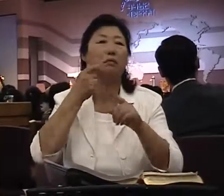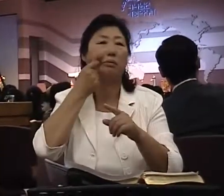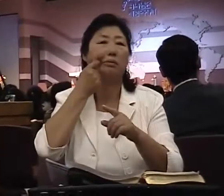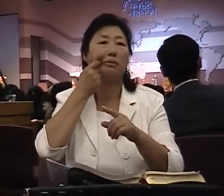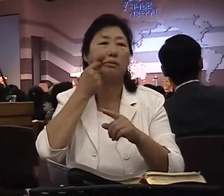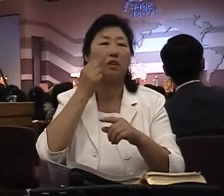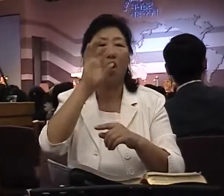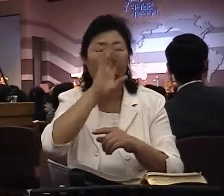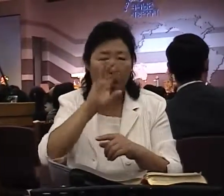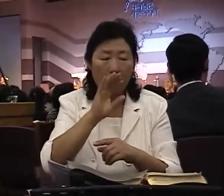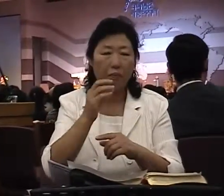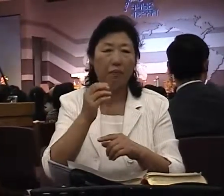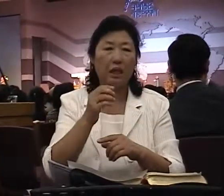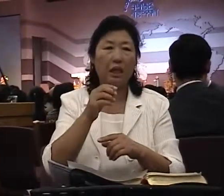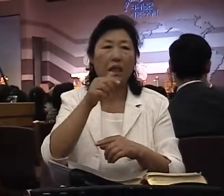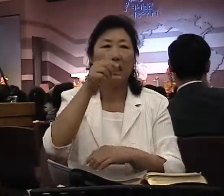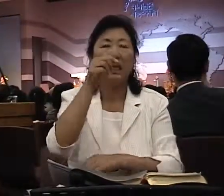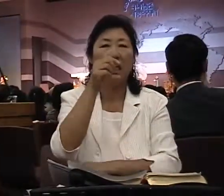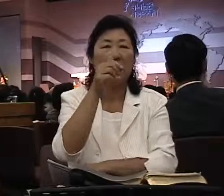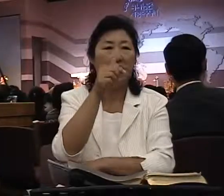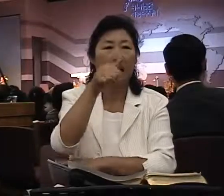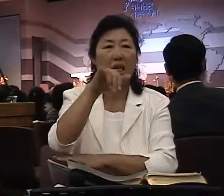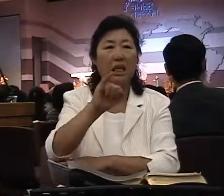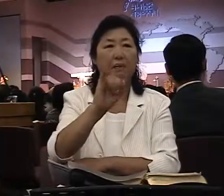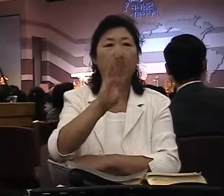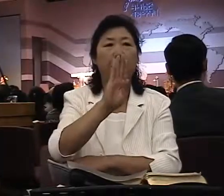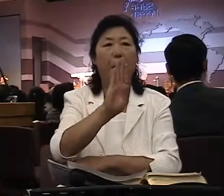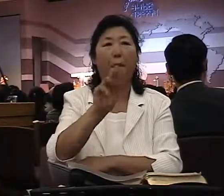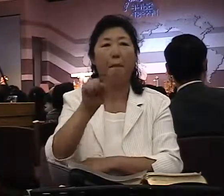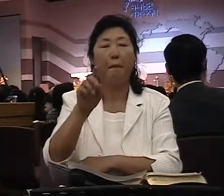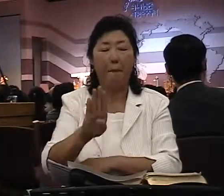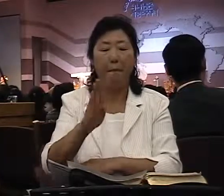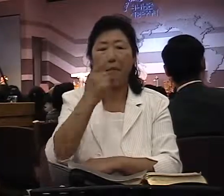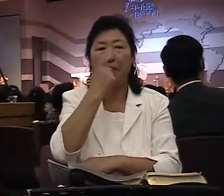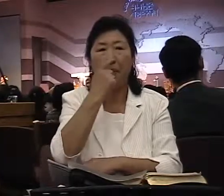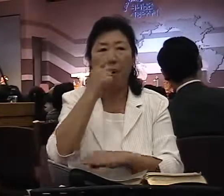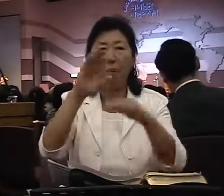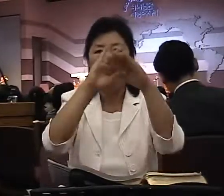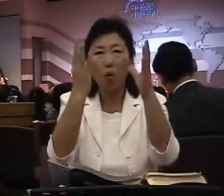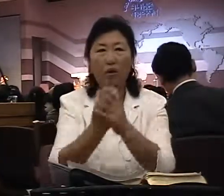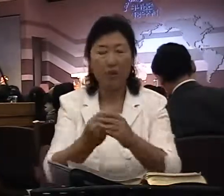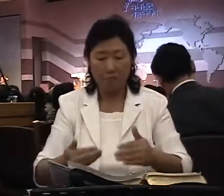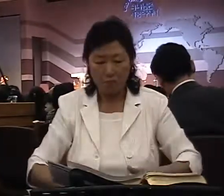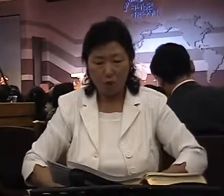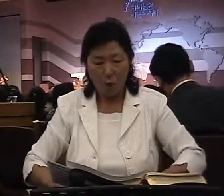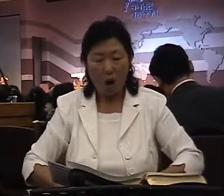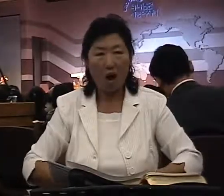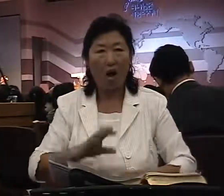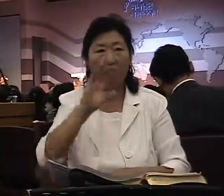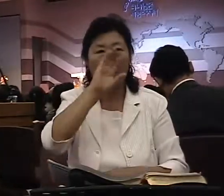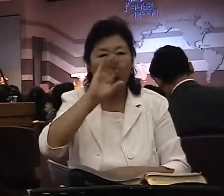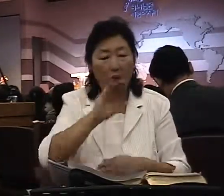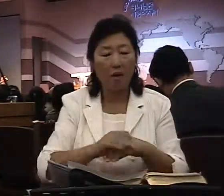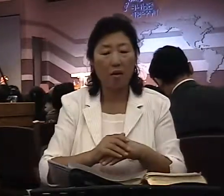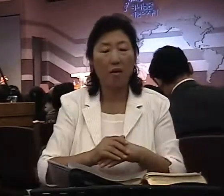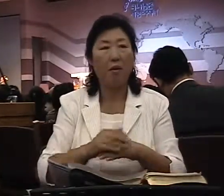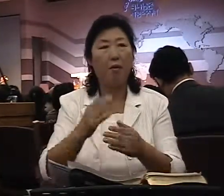되고 피아노의 모든 필요한 레슨을 받아야 되고 음악과